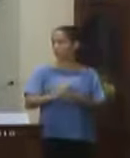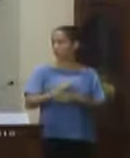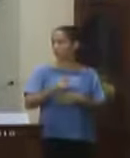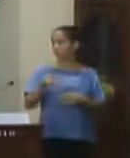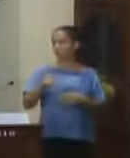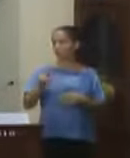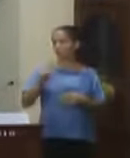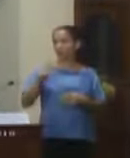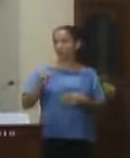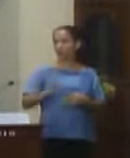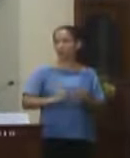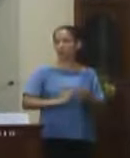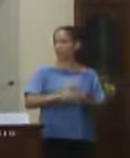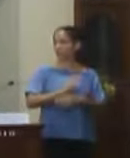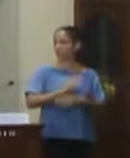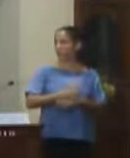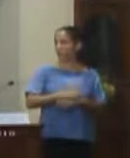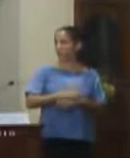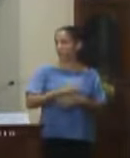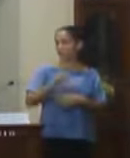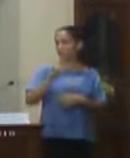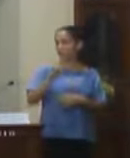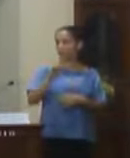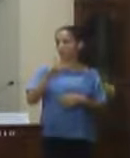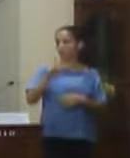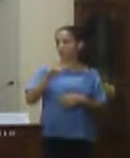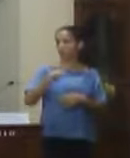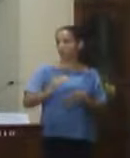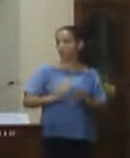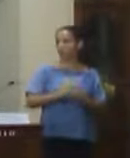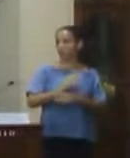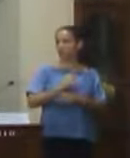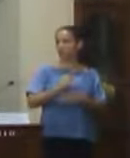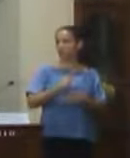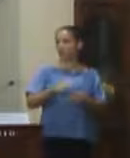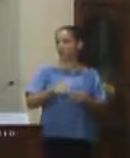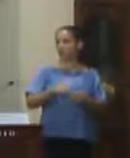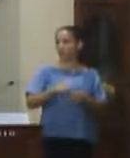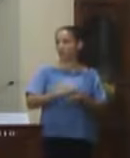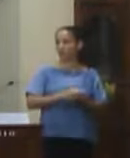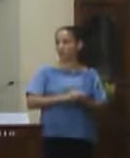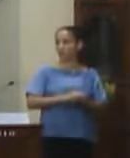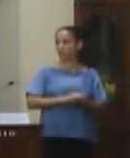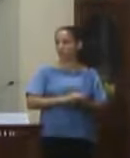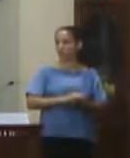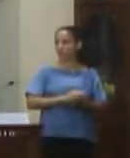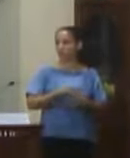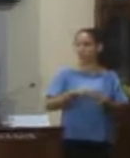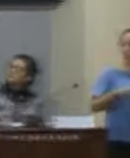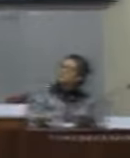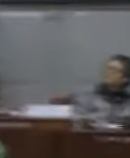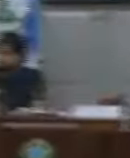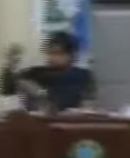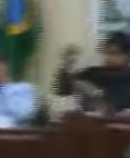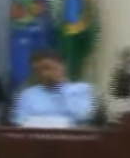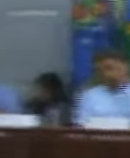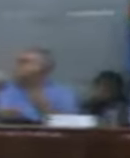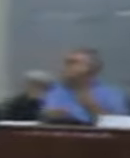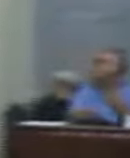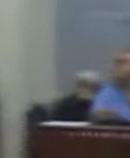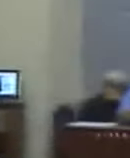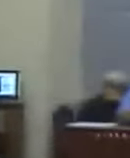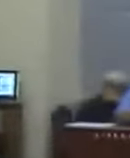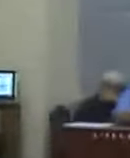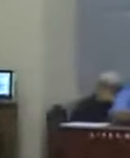Aprovo. Professor Rafael. Aprovo. Silvio Graça. Aprovo. Você ia justificar, professor? Pois não. Eu queria parabenizar a vossa senhoria, porque